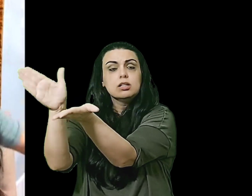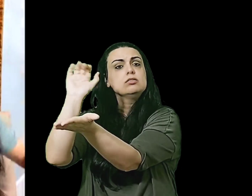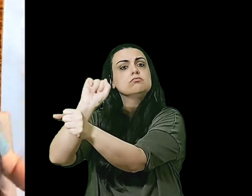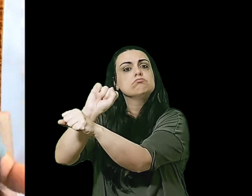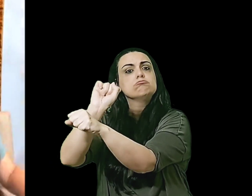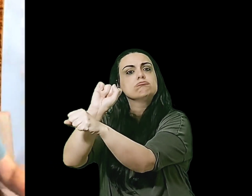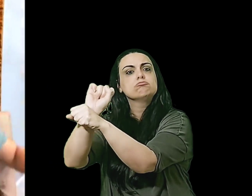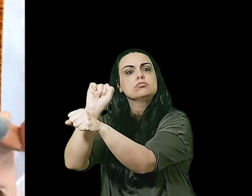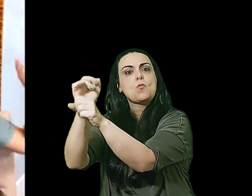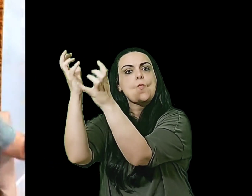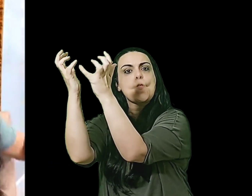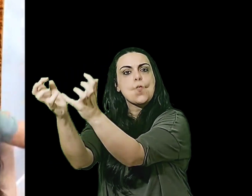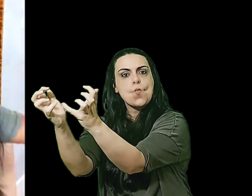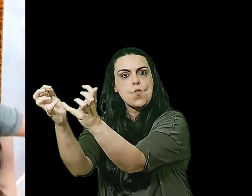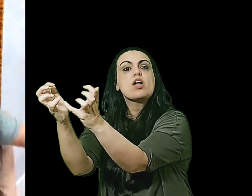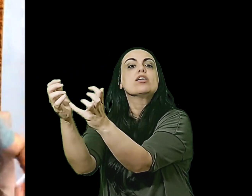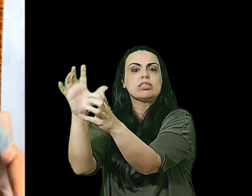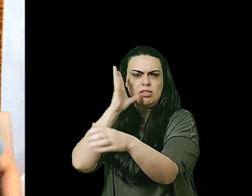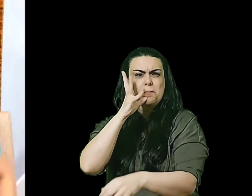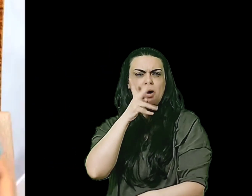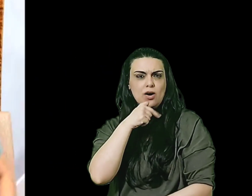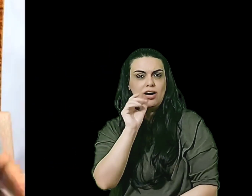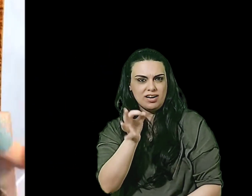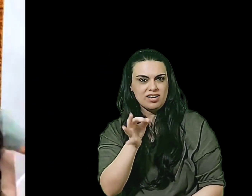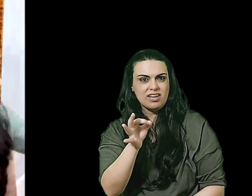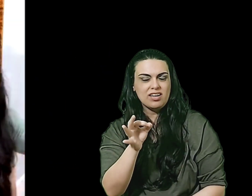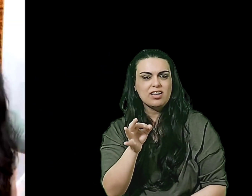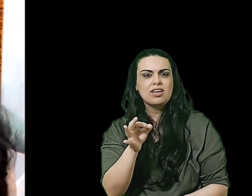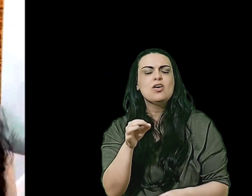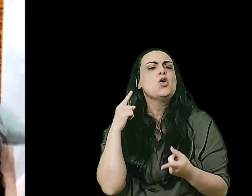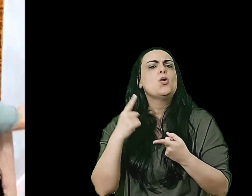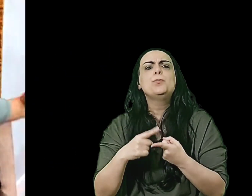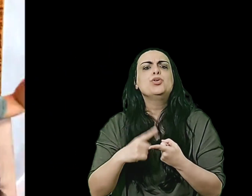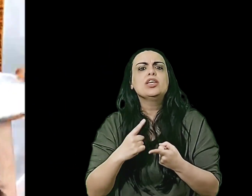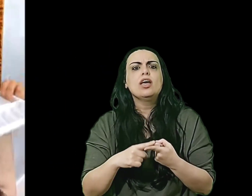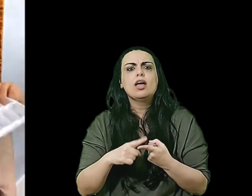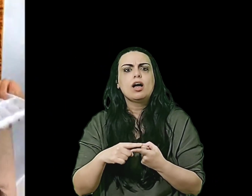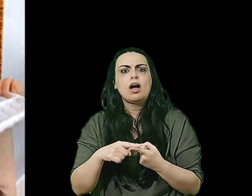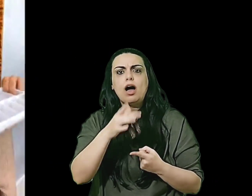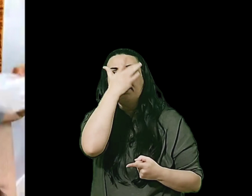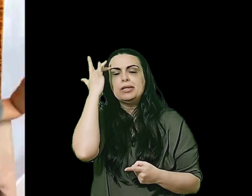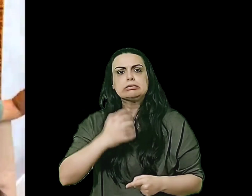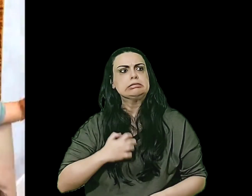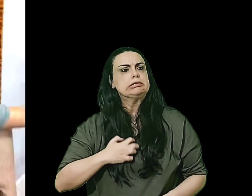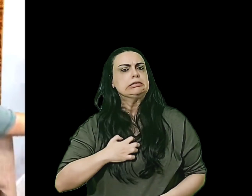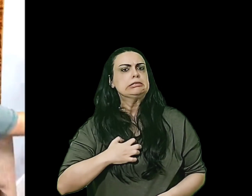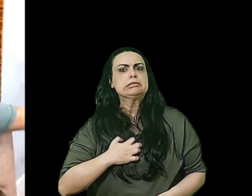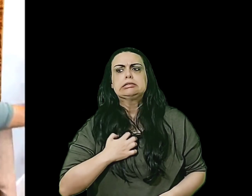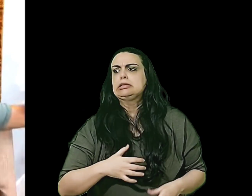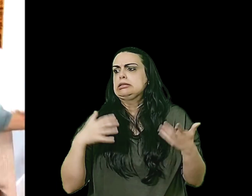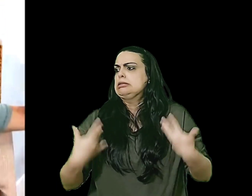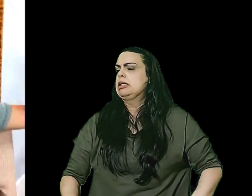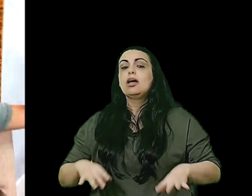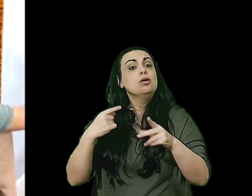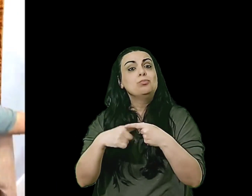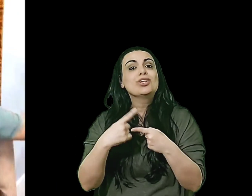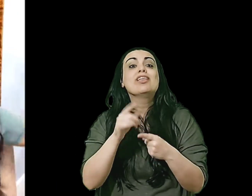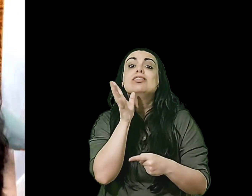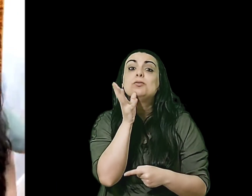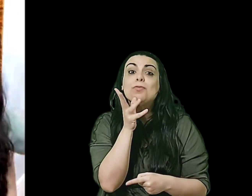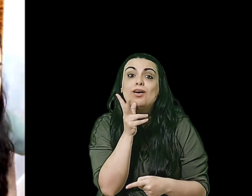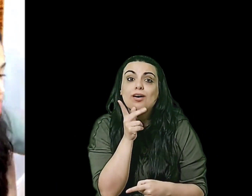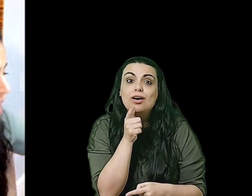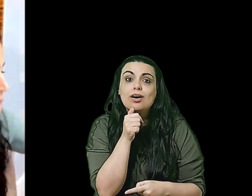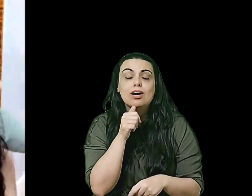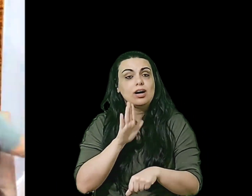fica tão indignada que não tem? Porque ela não vai poder fazer aquilo na hora. Porque gelo precisa de tempo. Isso aqui é um exemplo. Você leva para a área